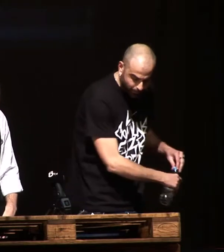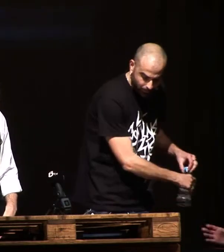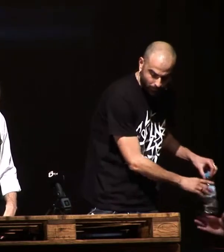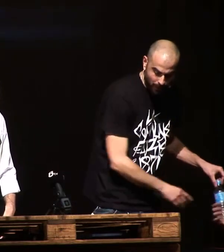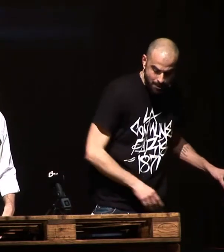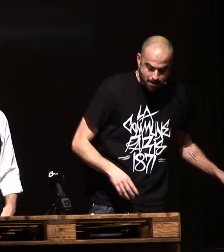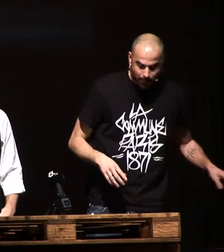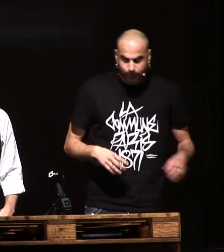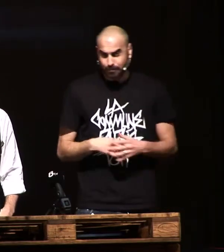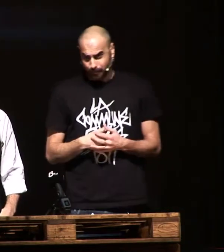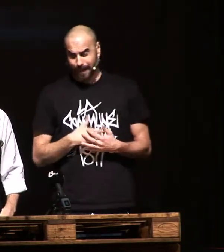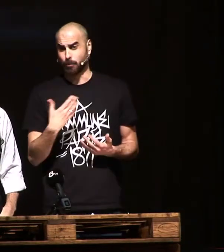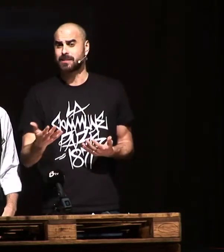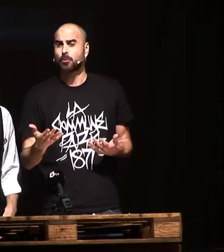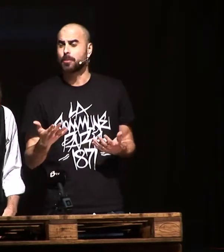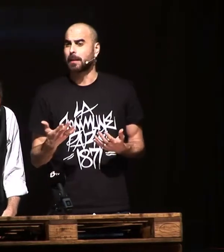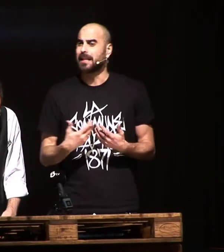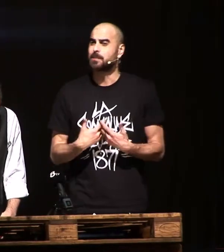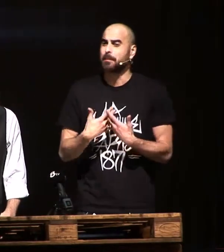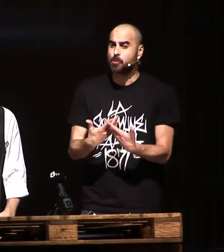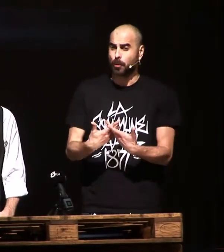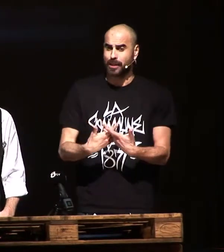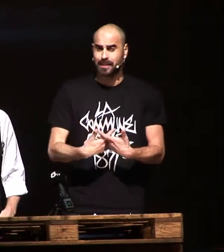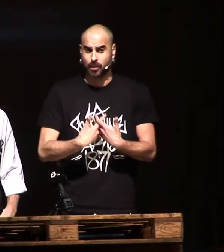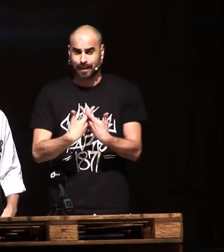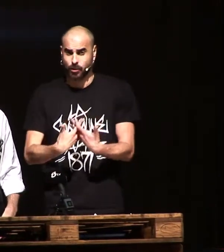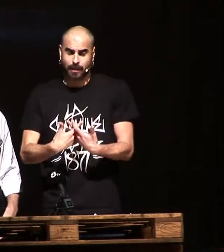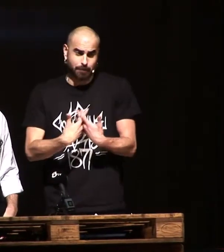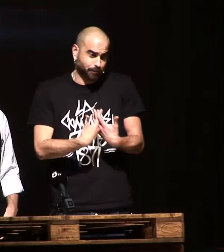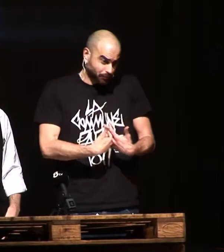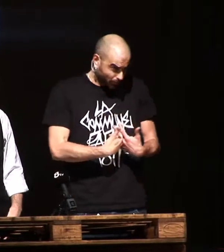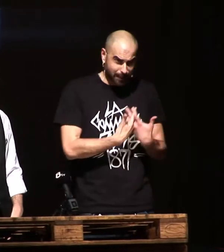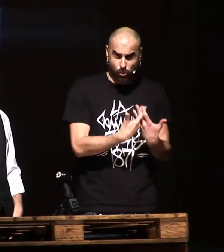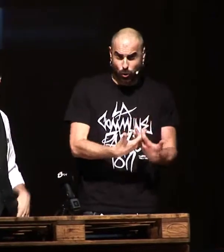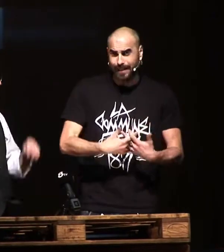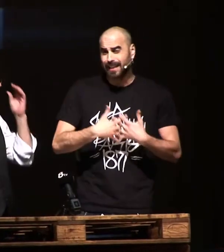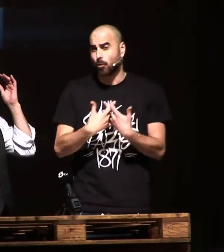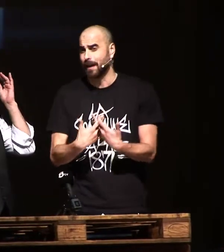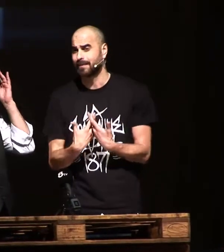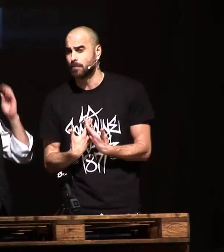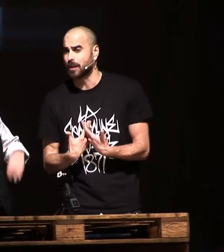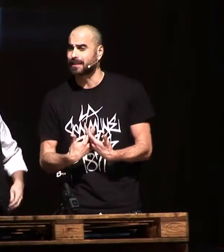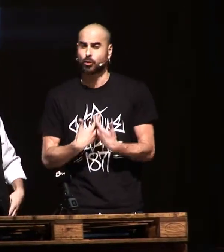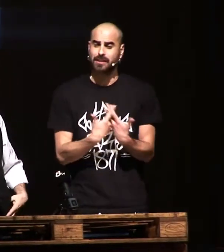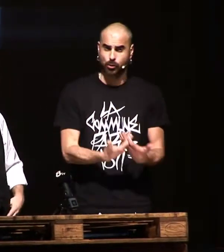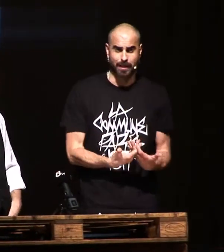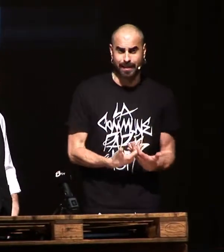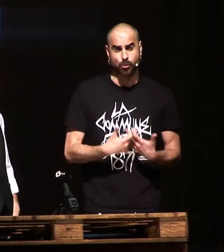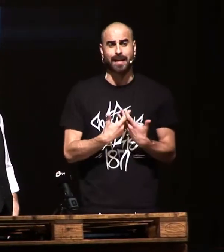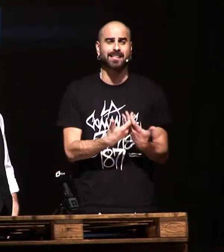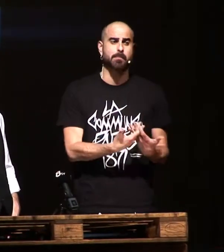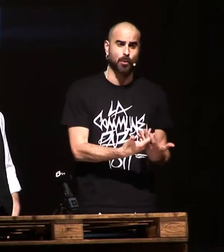Per tant, aquest procés de ruptura amb el capitalisme també és un procés que es construeix recuperant, diem nosaltres, totes